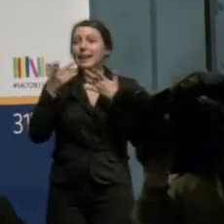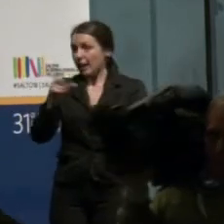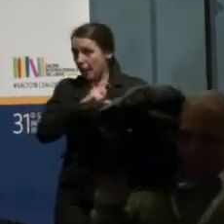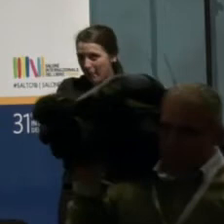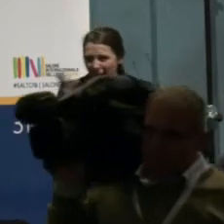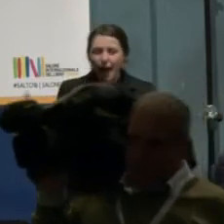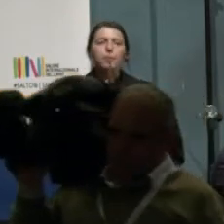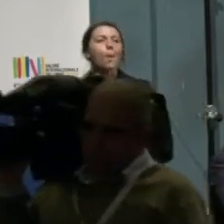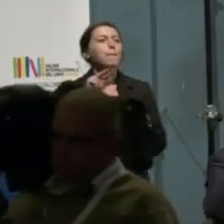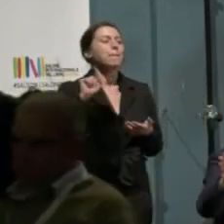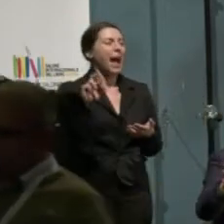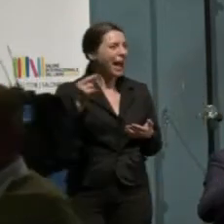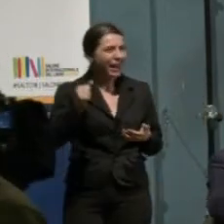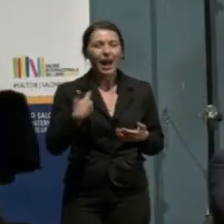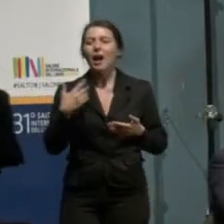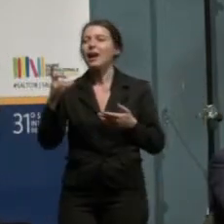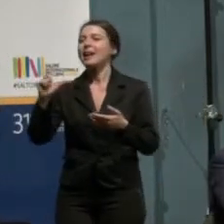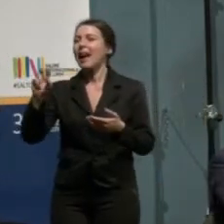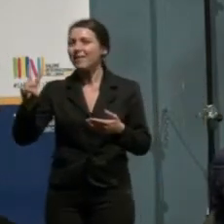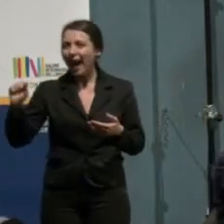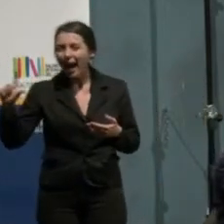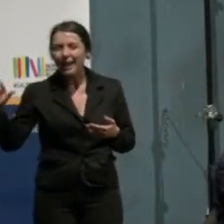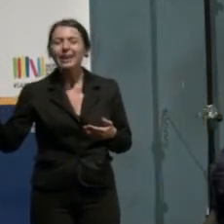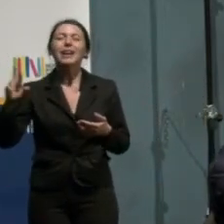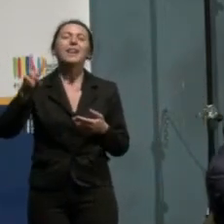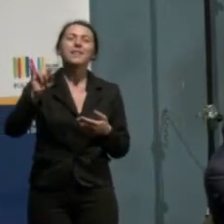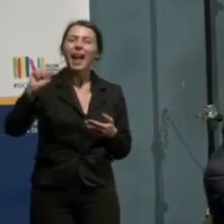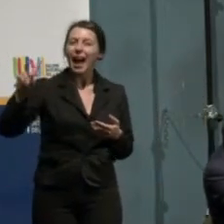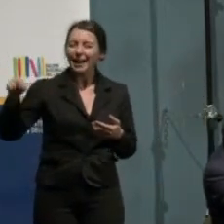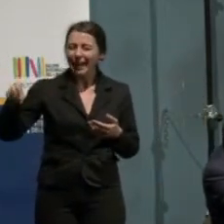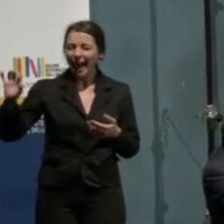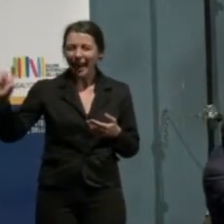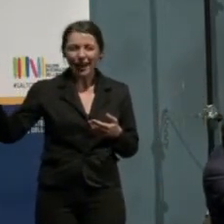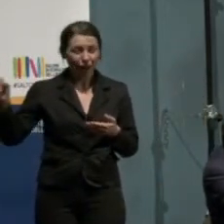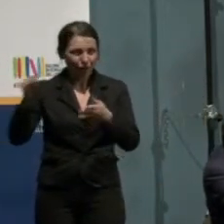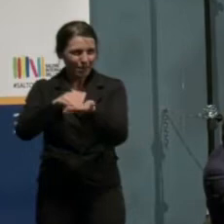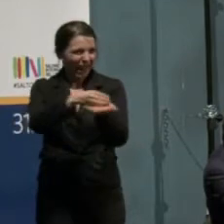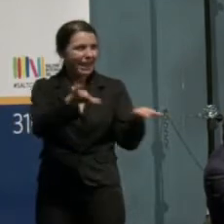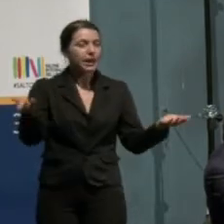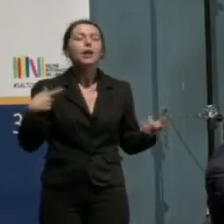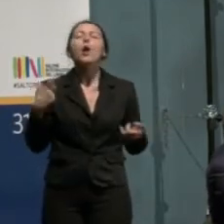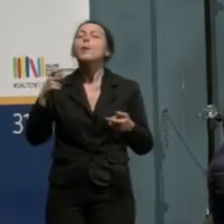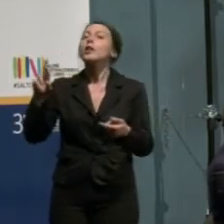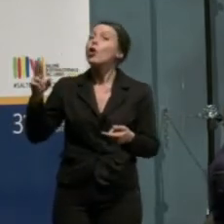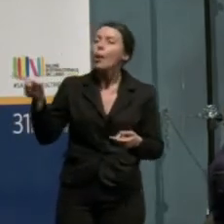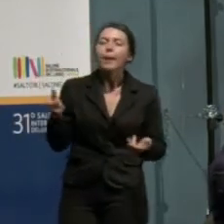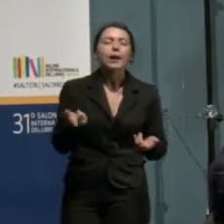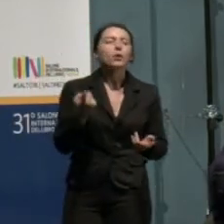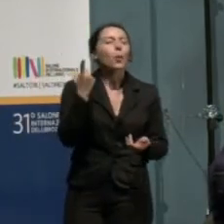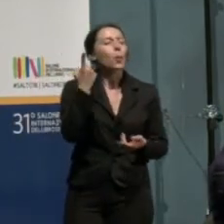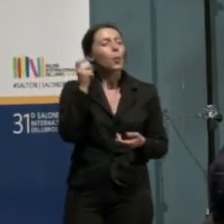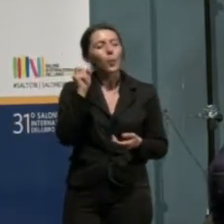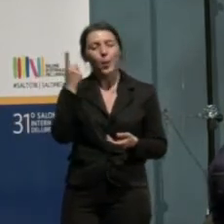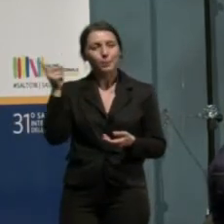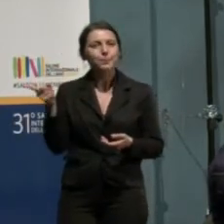mara filippi e lì c'è alessandra cercava le dice andrea vianello perché roberto vogliono aveva una caratteristica guerra era un